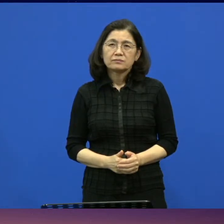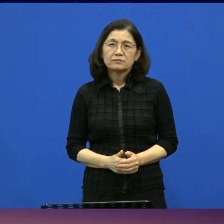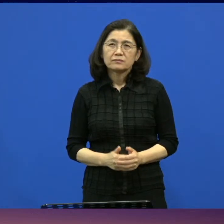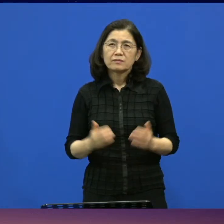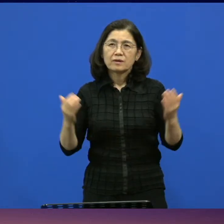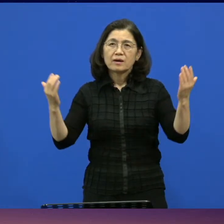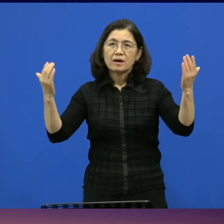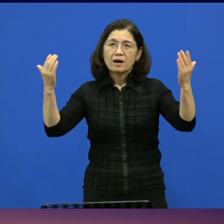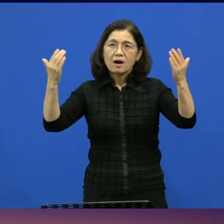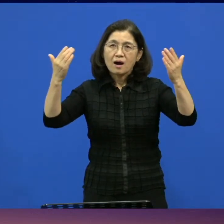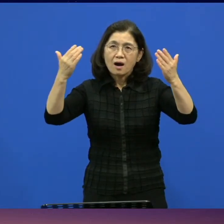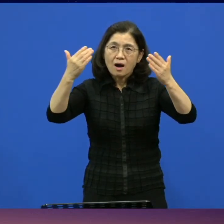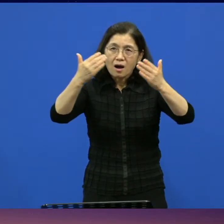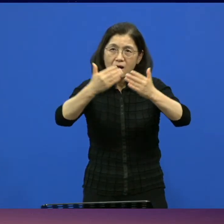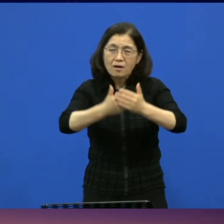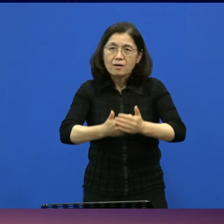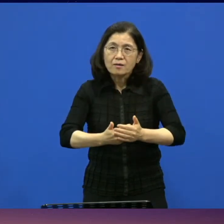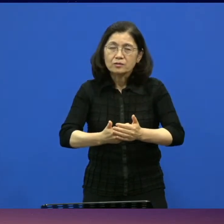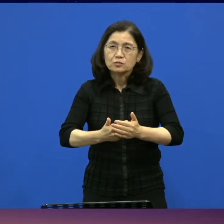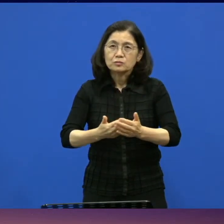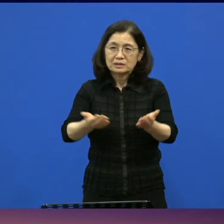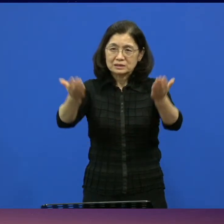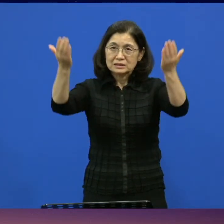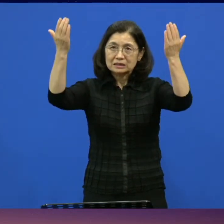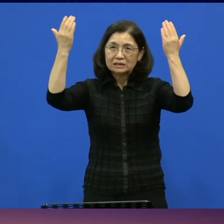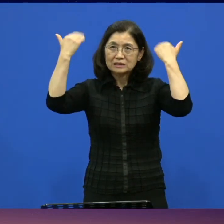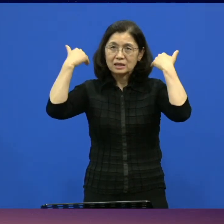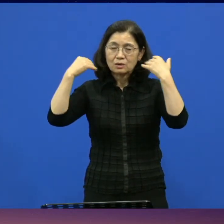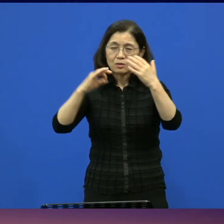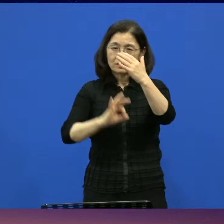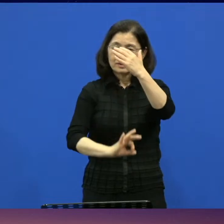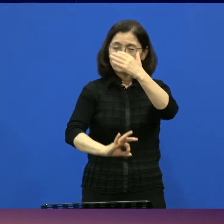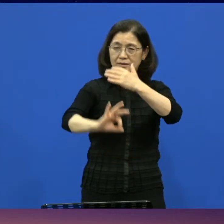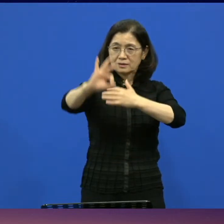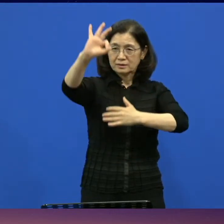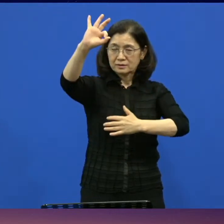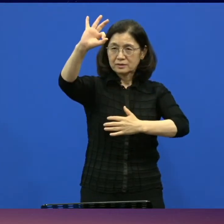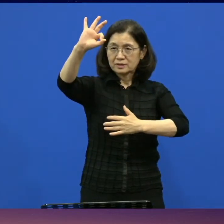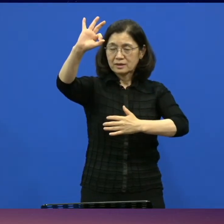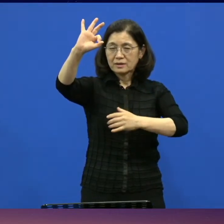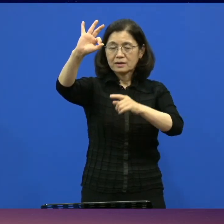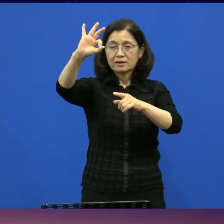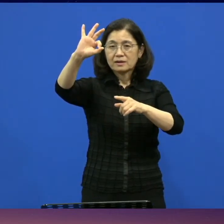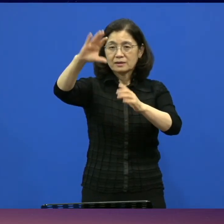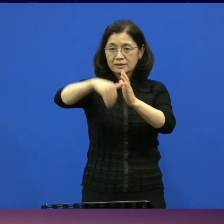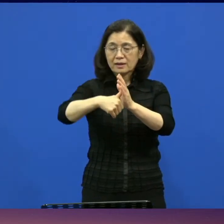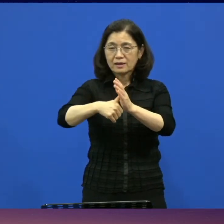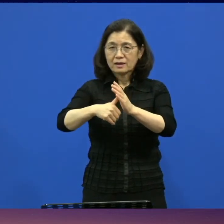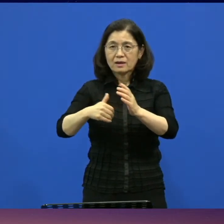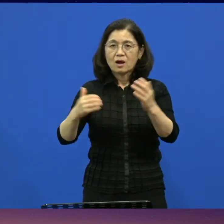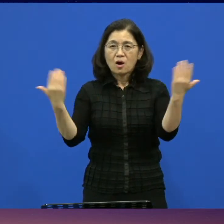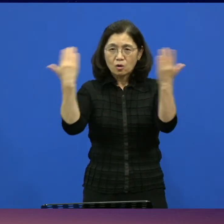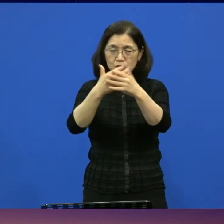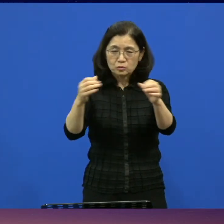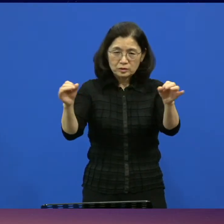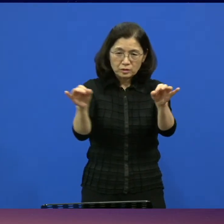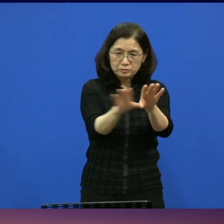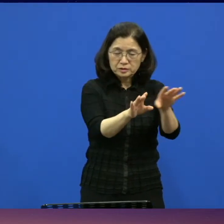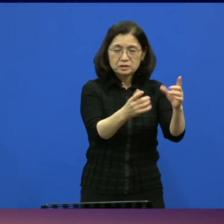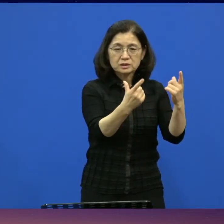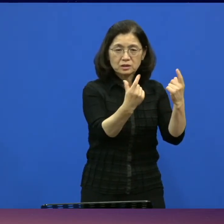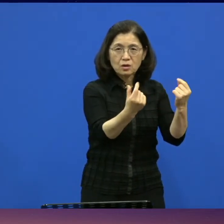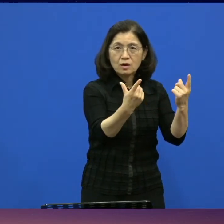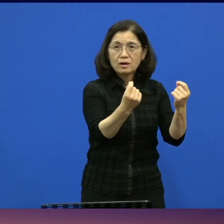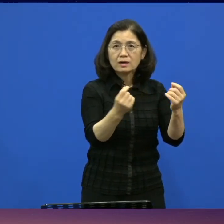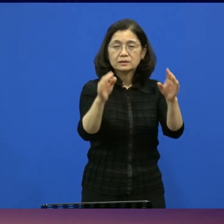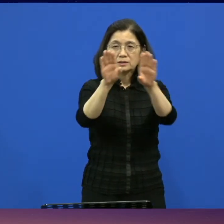어둠이 가득했던 새벽이 지나고 태양이 떠오르면 어둠이 싹 사라지는 것처럼 그게 영광. 마치 모세가